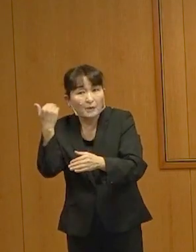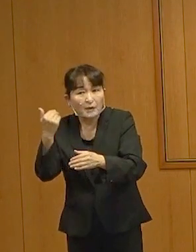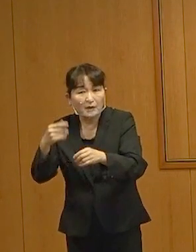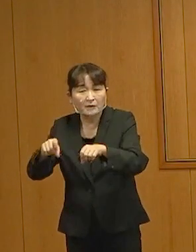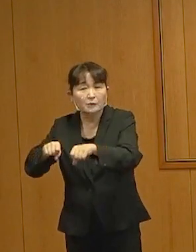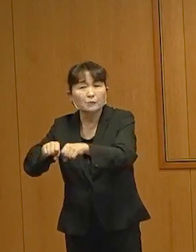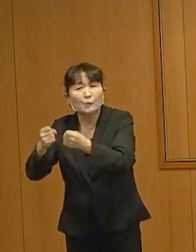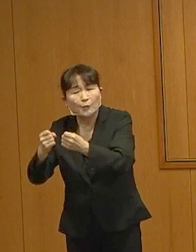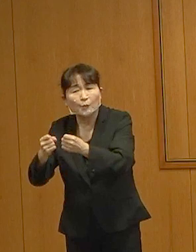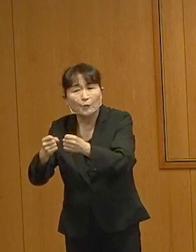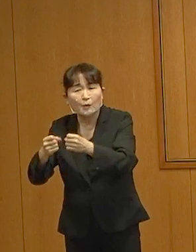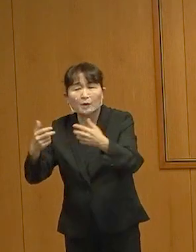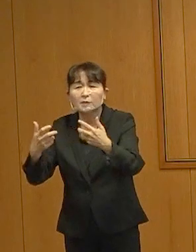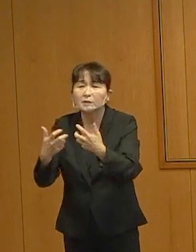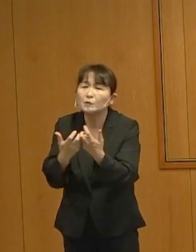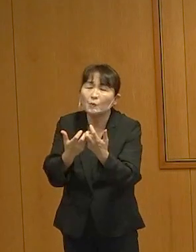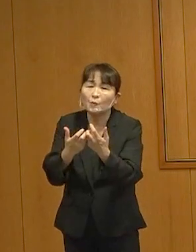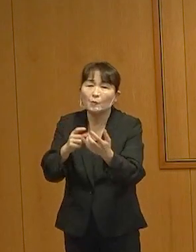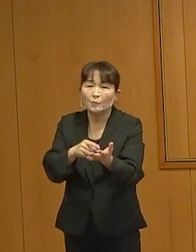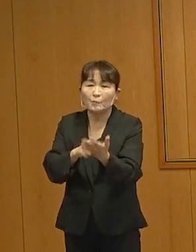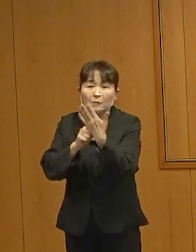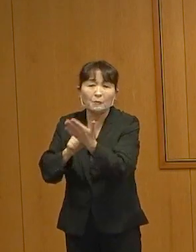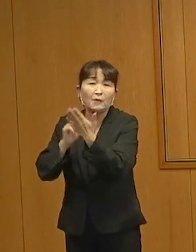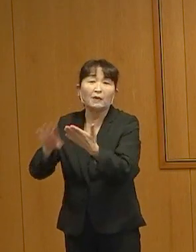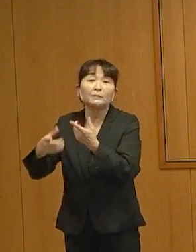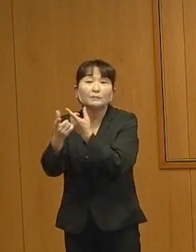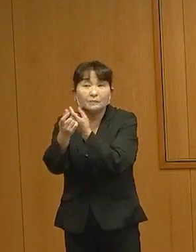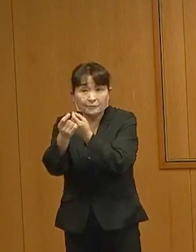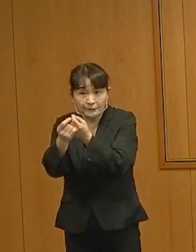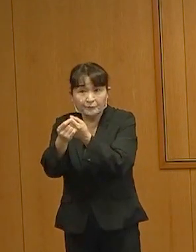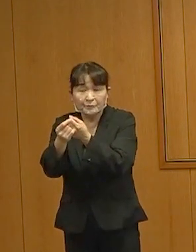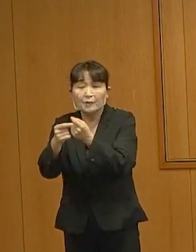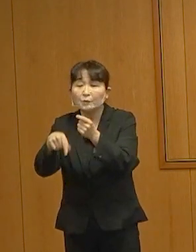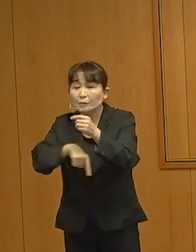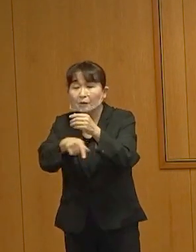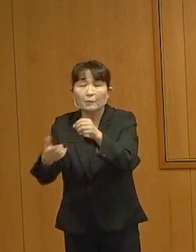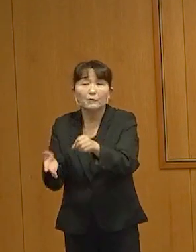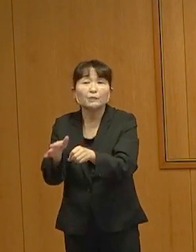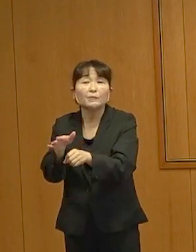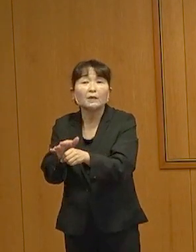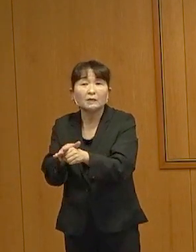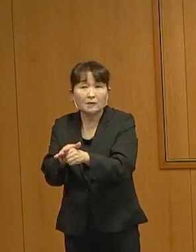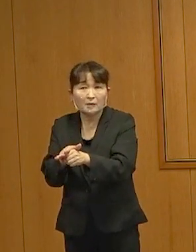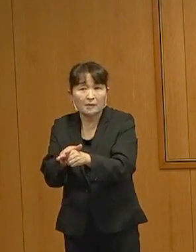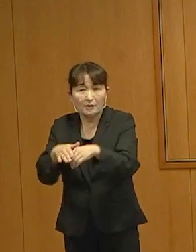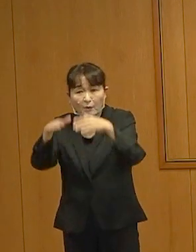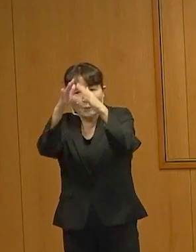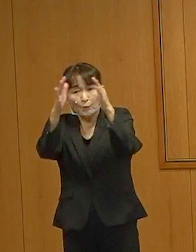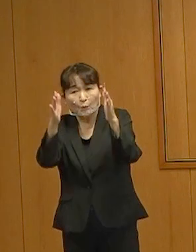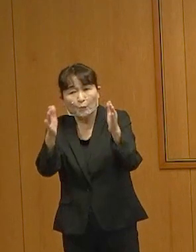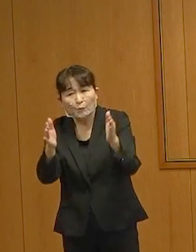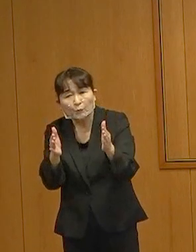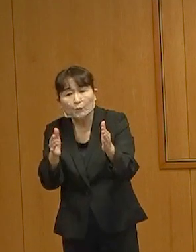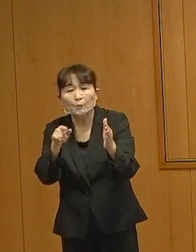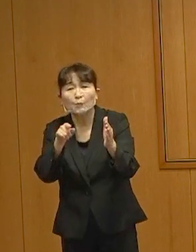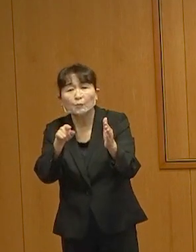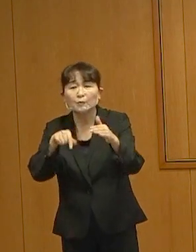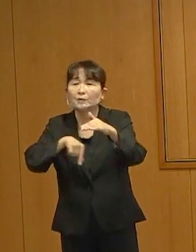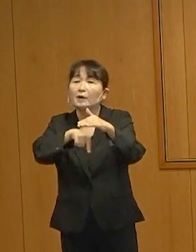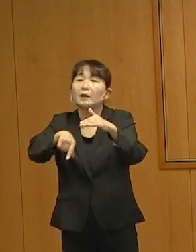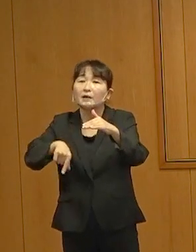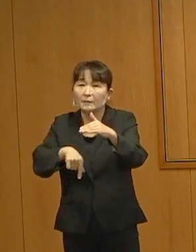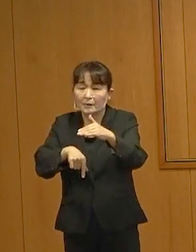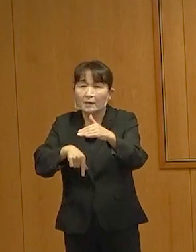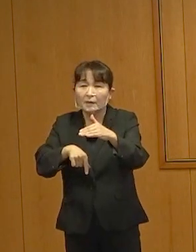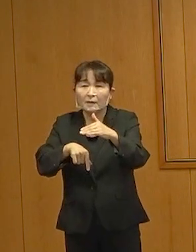事故とか故障が相次いでいるというところもあるんですけれども、まあ、ここを含めて、まあ、構想の中では、構想というか、今回のリニューアル